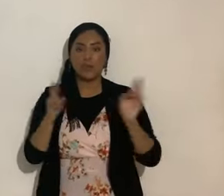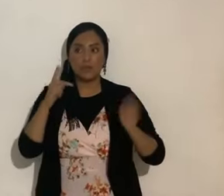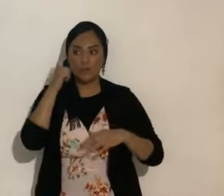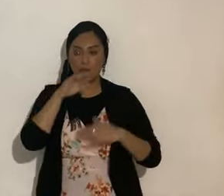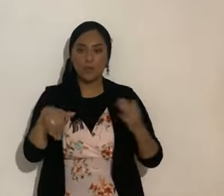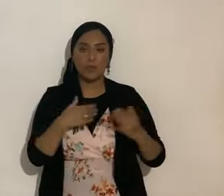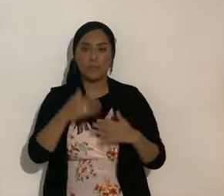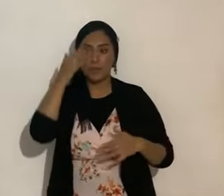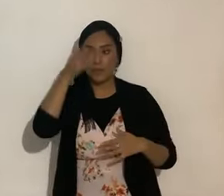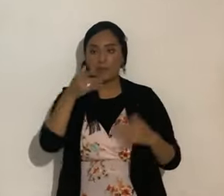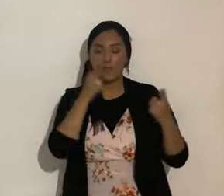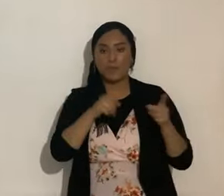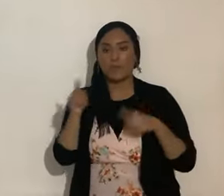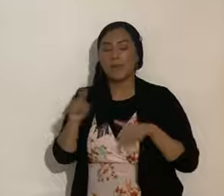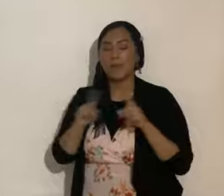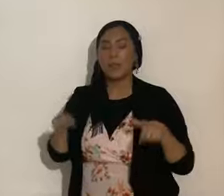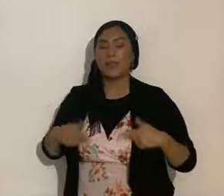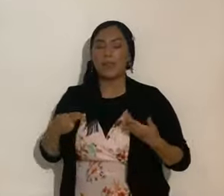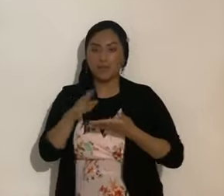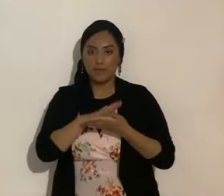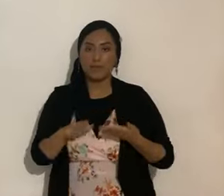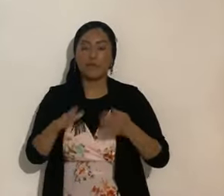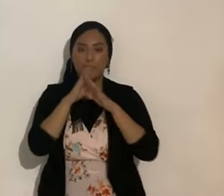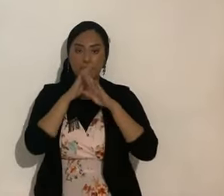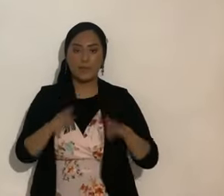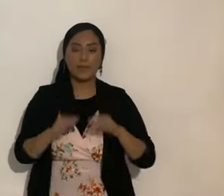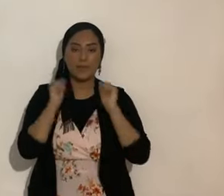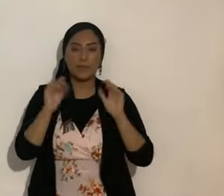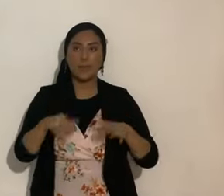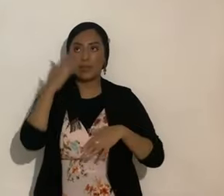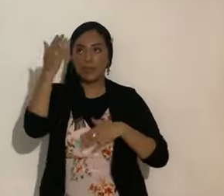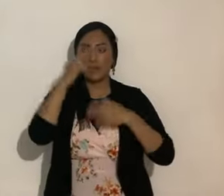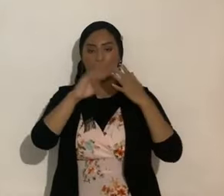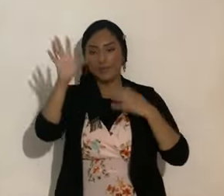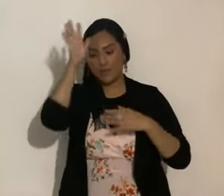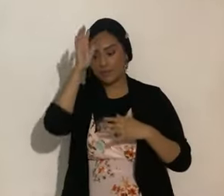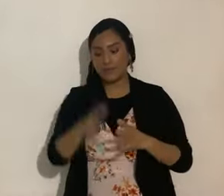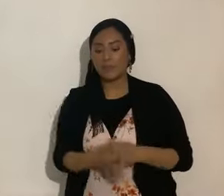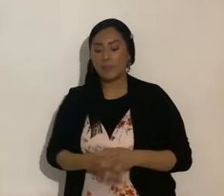lo que viene, pero en santidad, en humildad, bendito es el Abacados. Ahora,